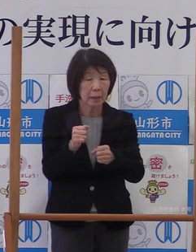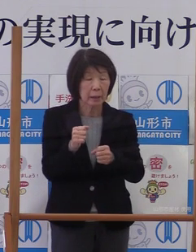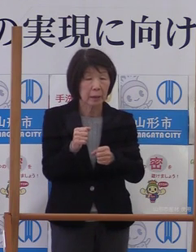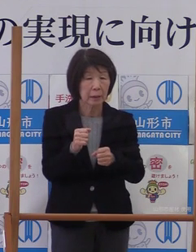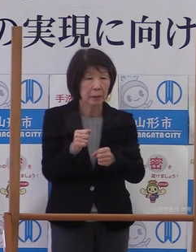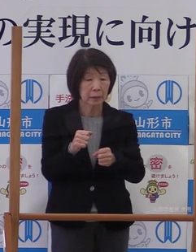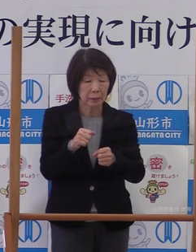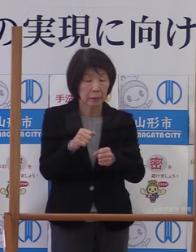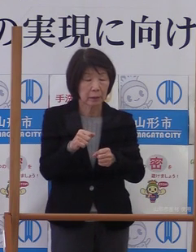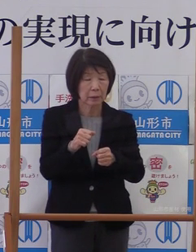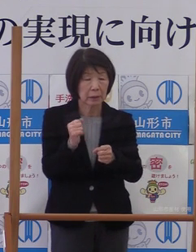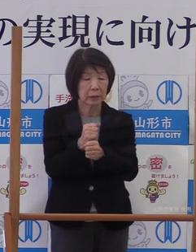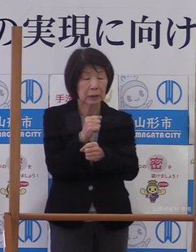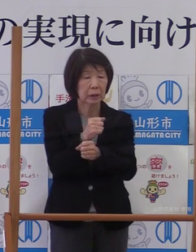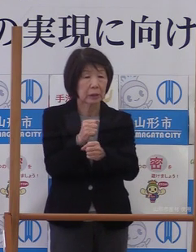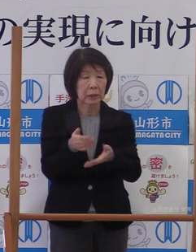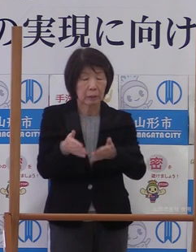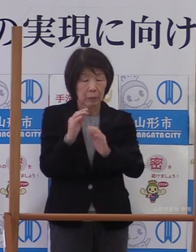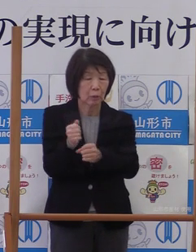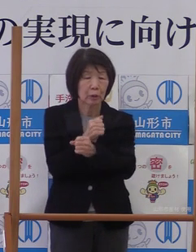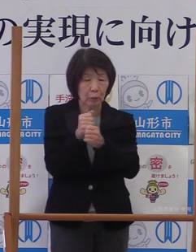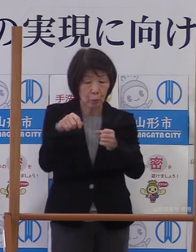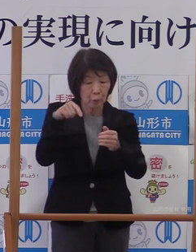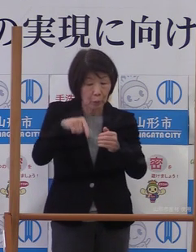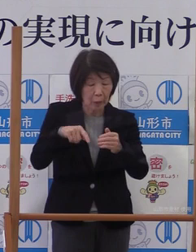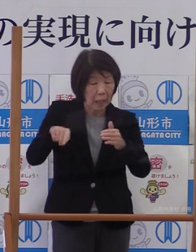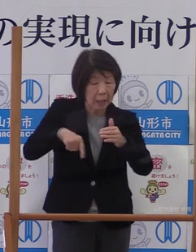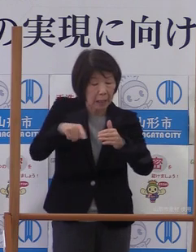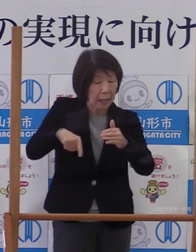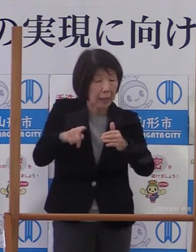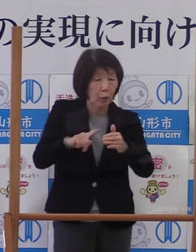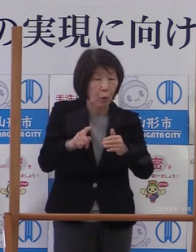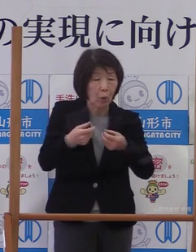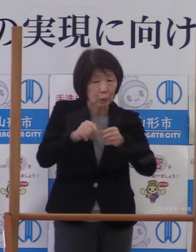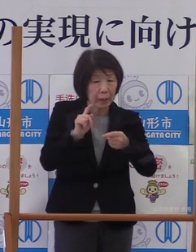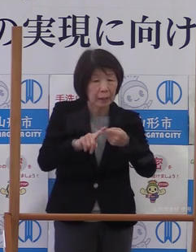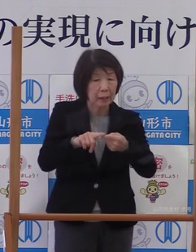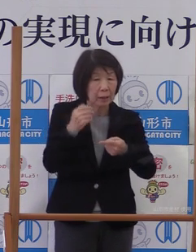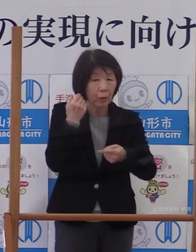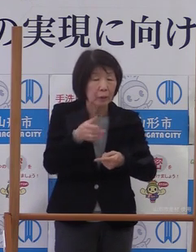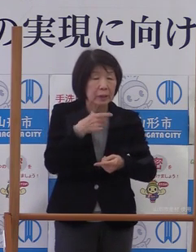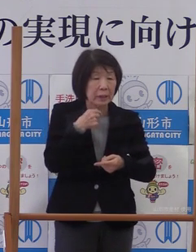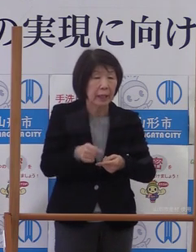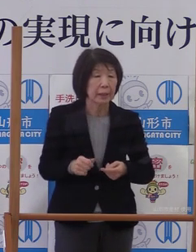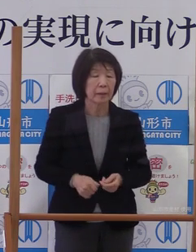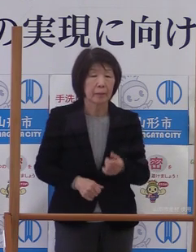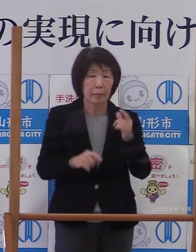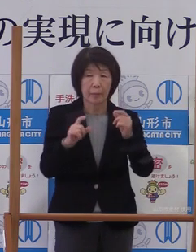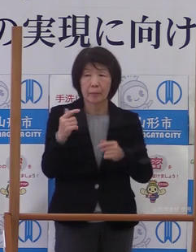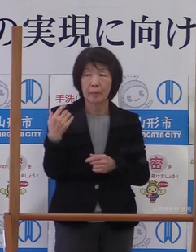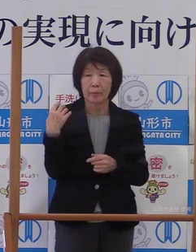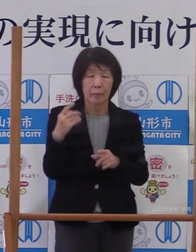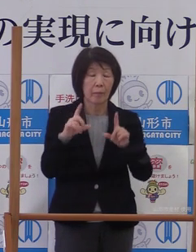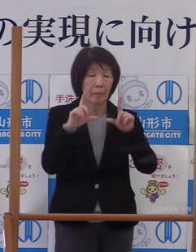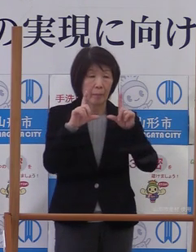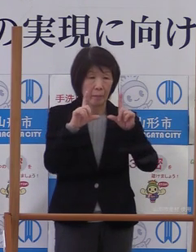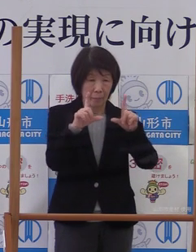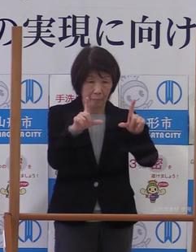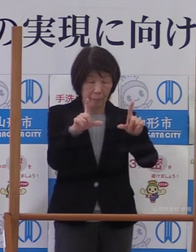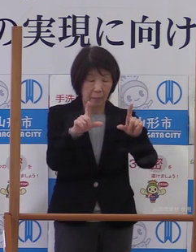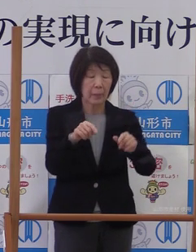に内容というのをお教えていただきたいんですが。 はい、これについてはですね、経緯がありまして、